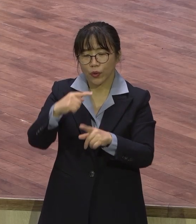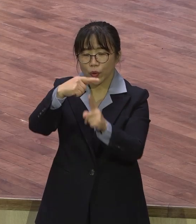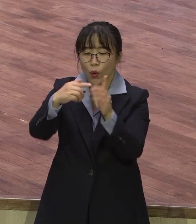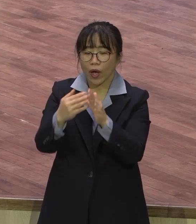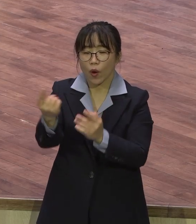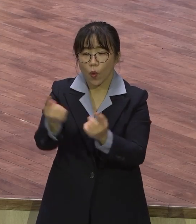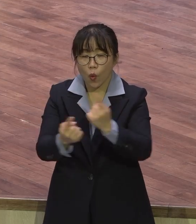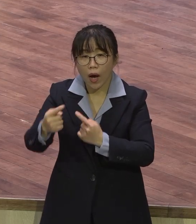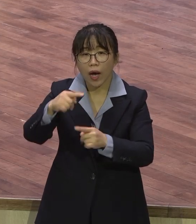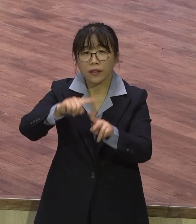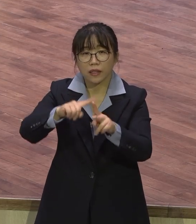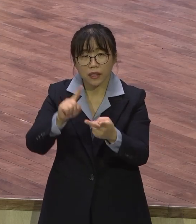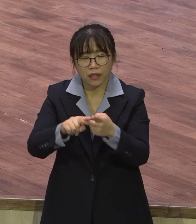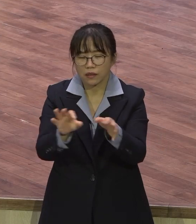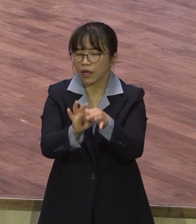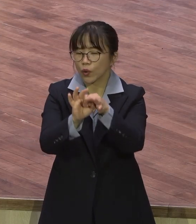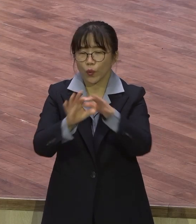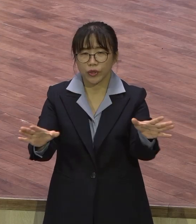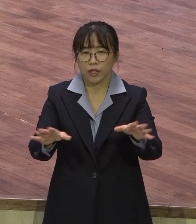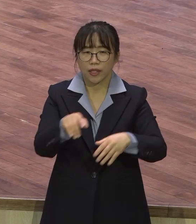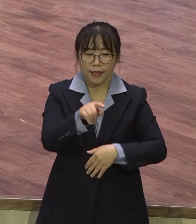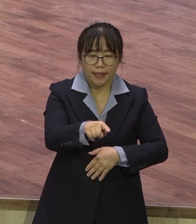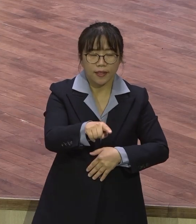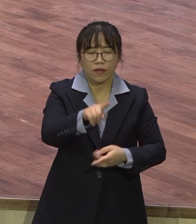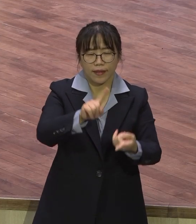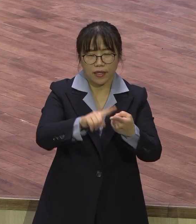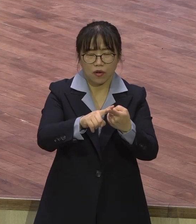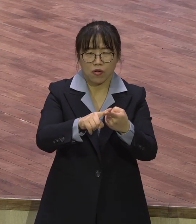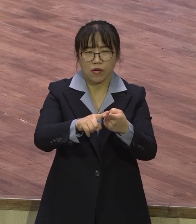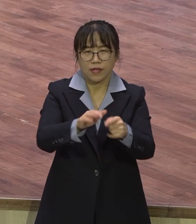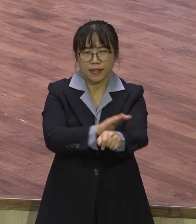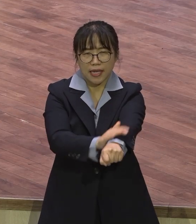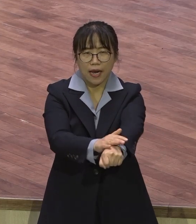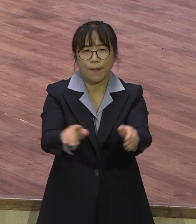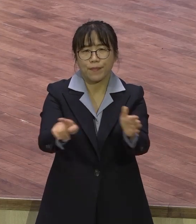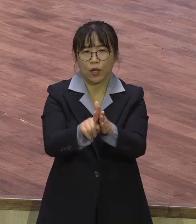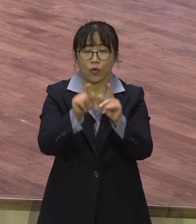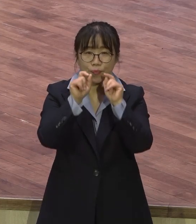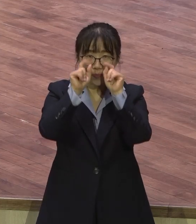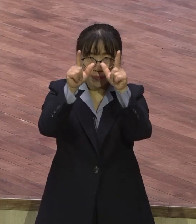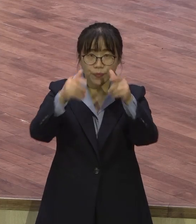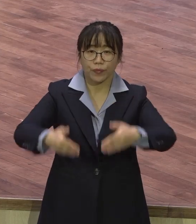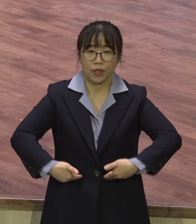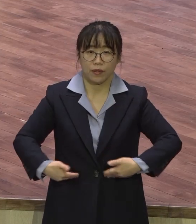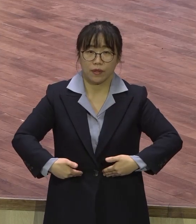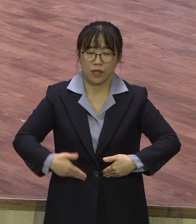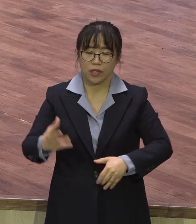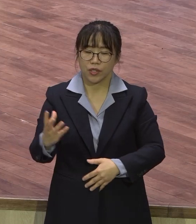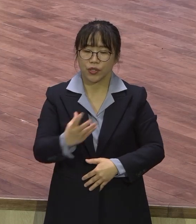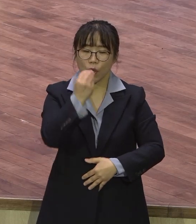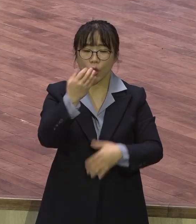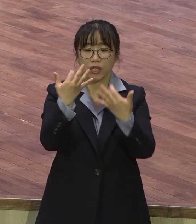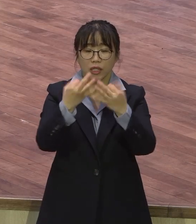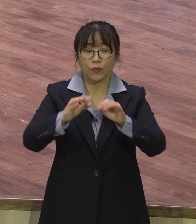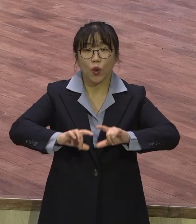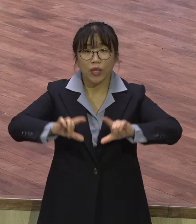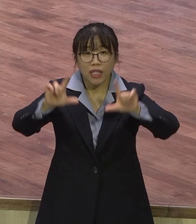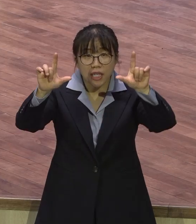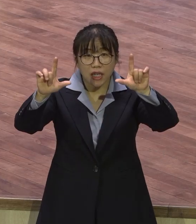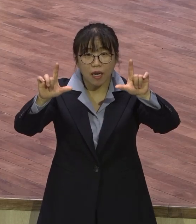분명히 알고 믿고 있어야 한다는 것입니다 성금요일을 영어로